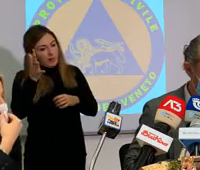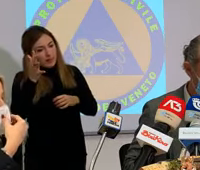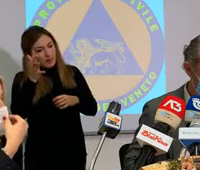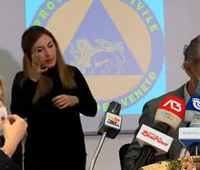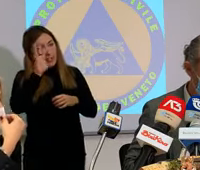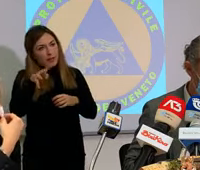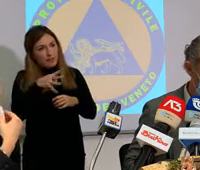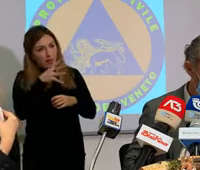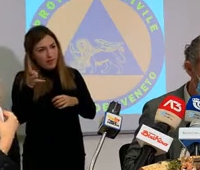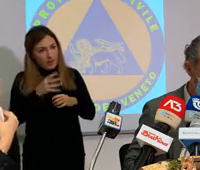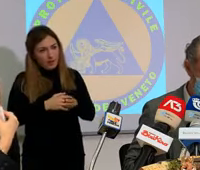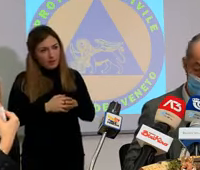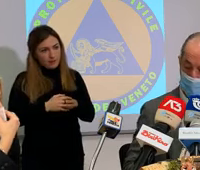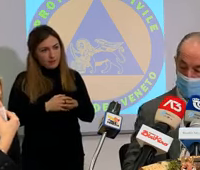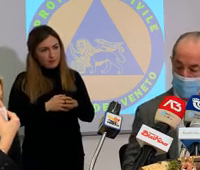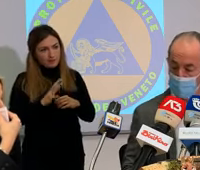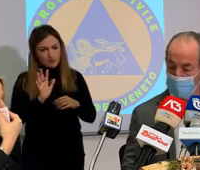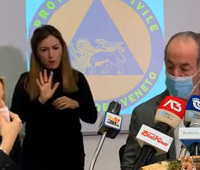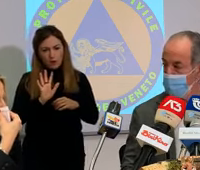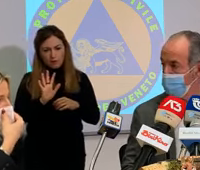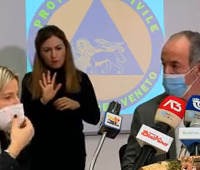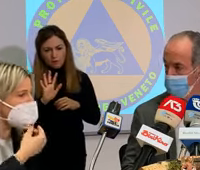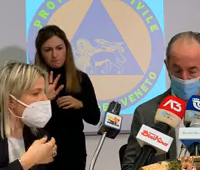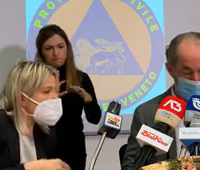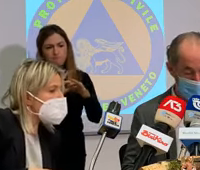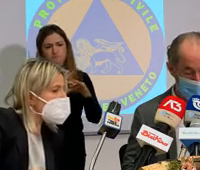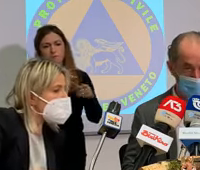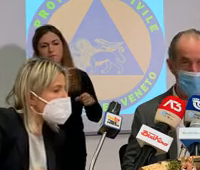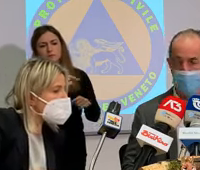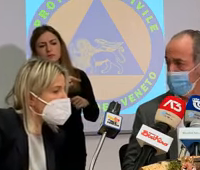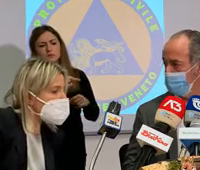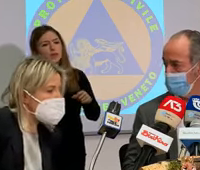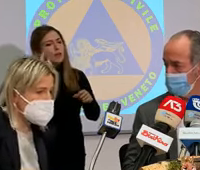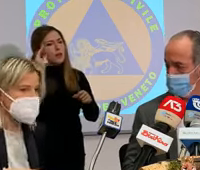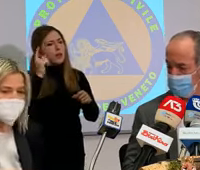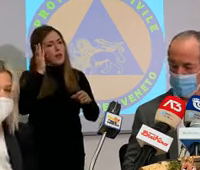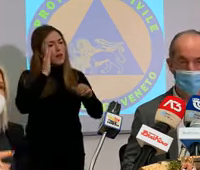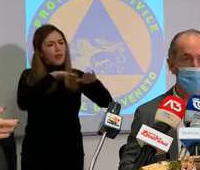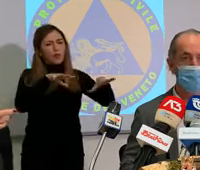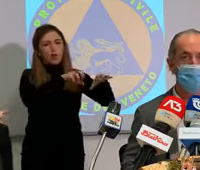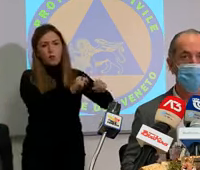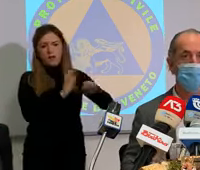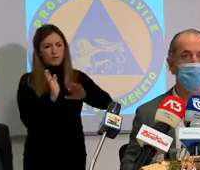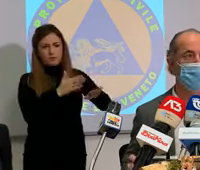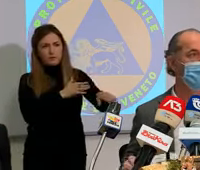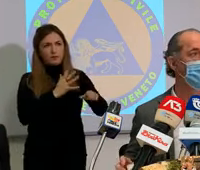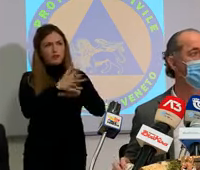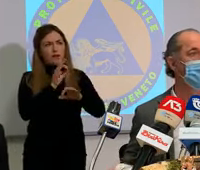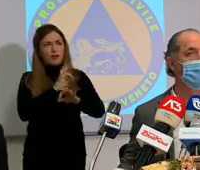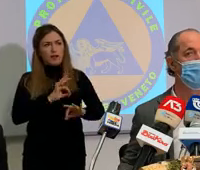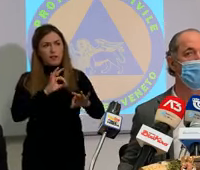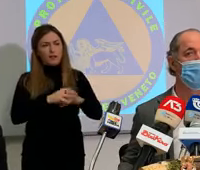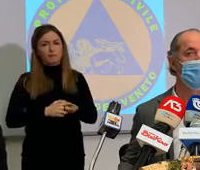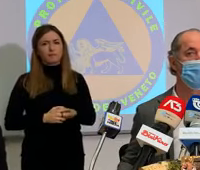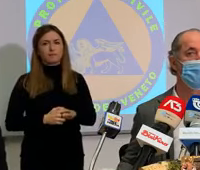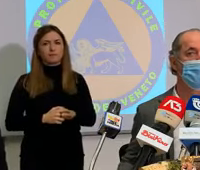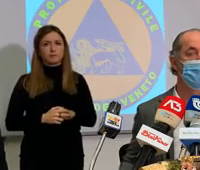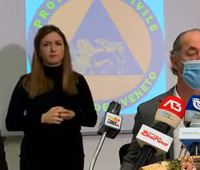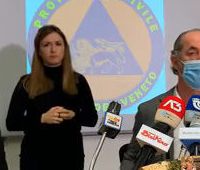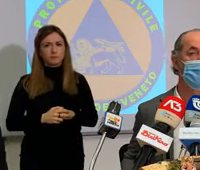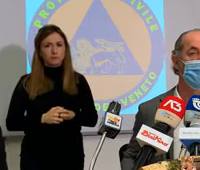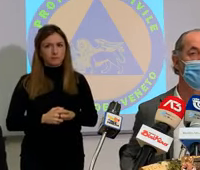diciamo no questa cosa dei posti dato occupato cento mi scusi posso